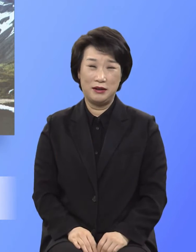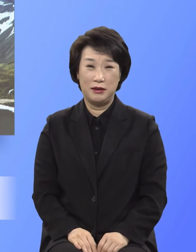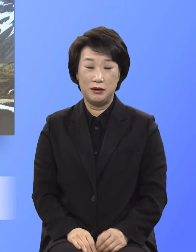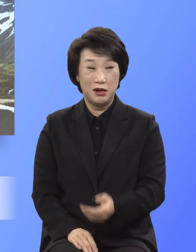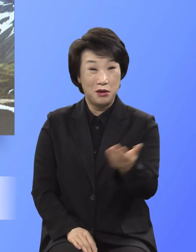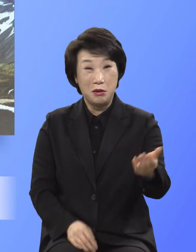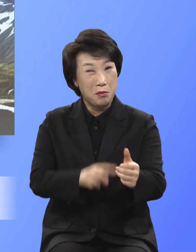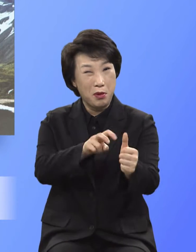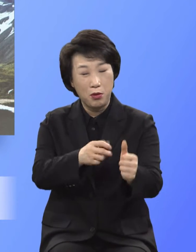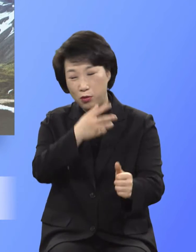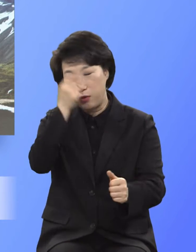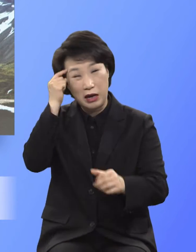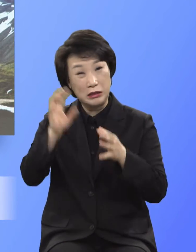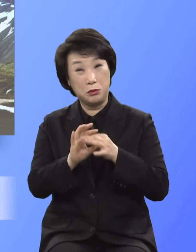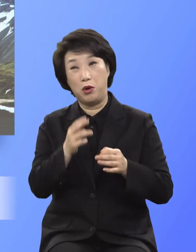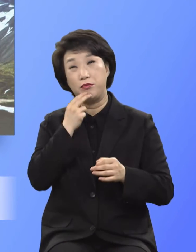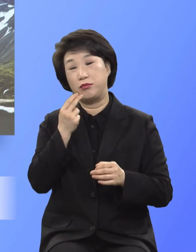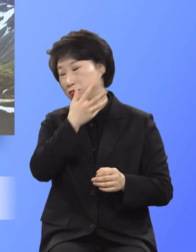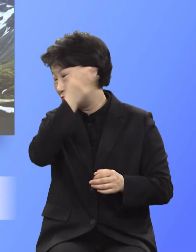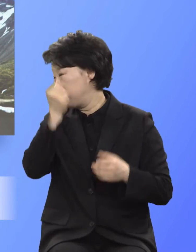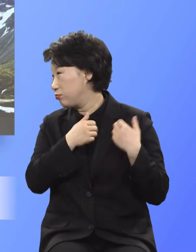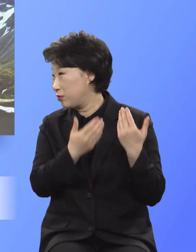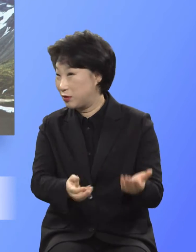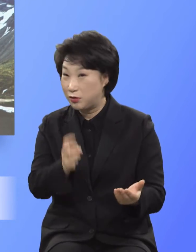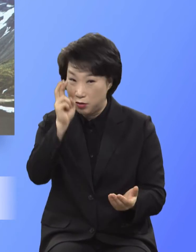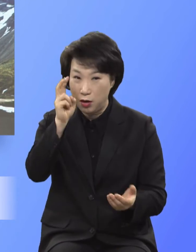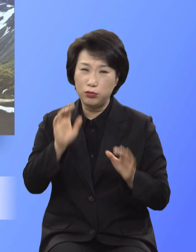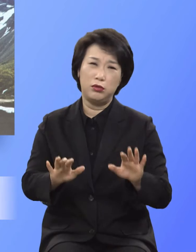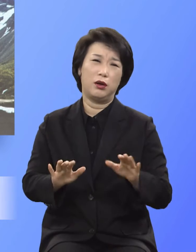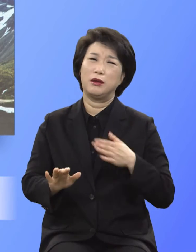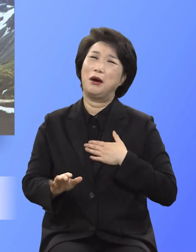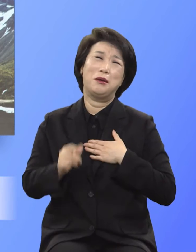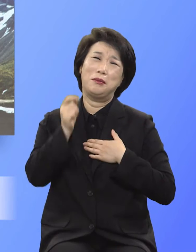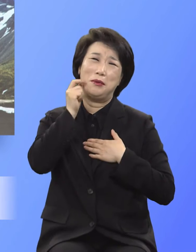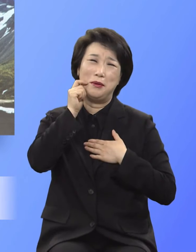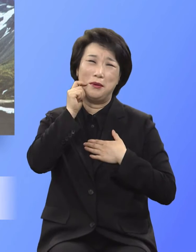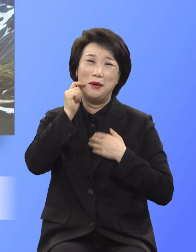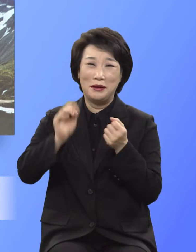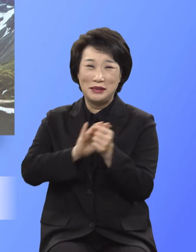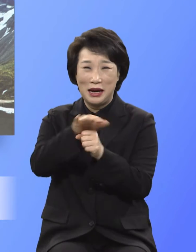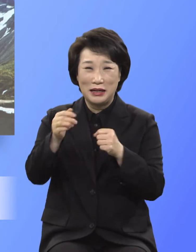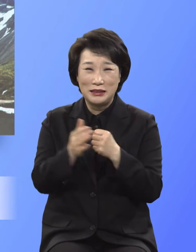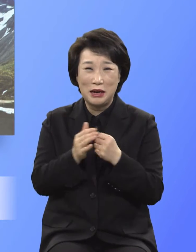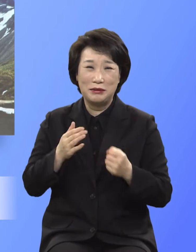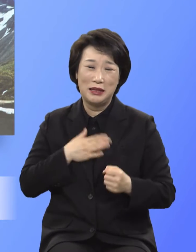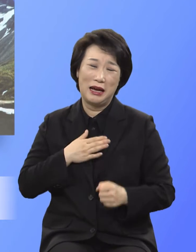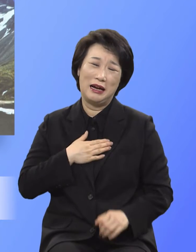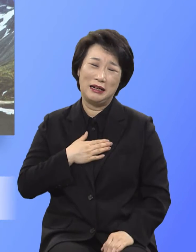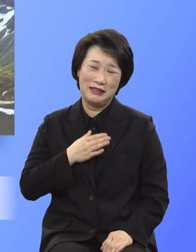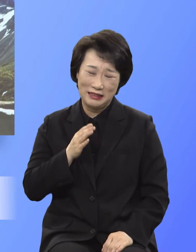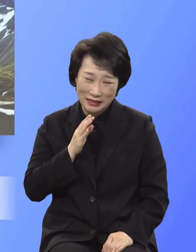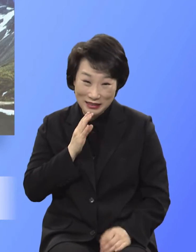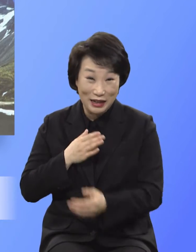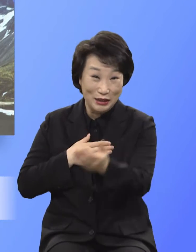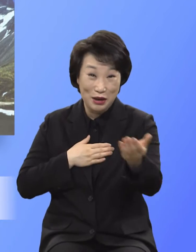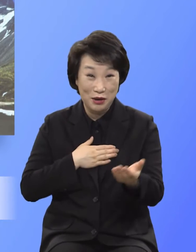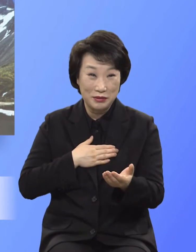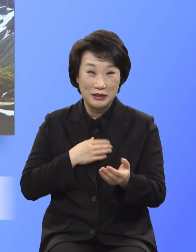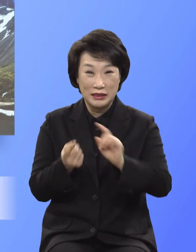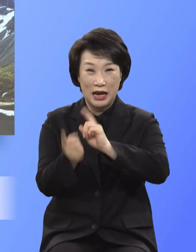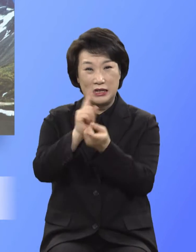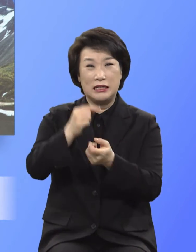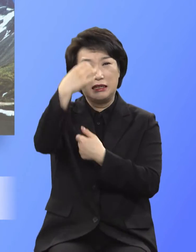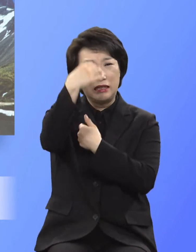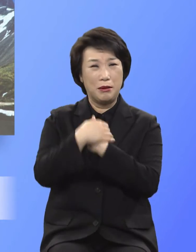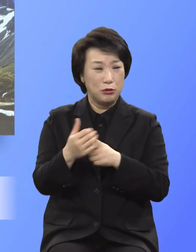뭐 미움은 관심도 없지 뭐. 사랑하기 때문에 내가 정말로 여러분을